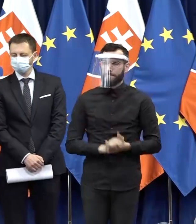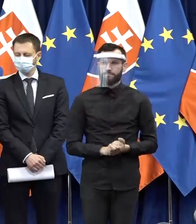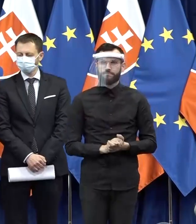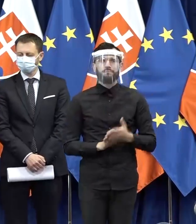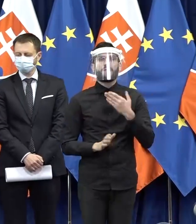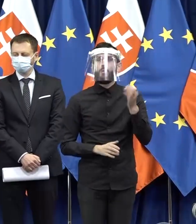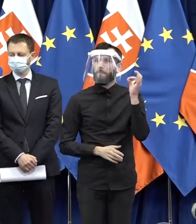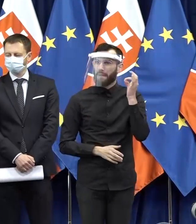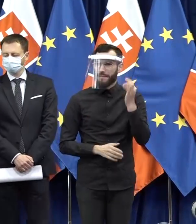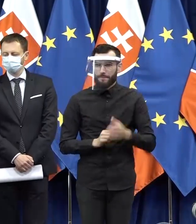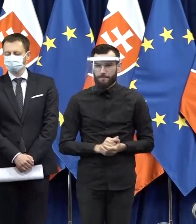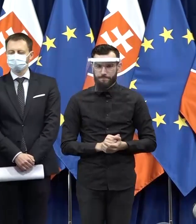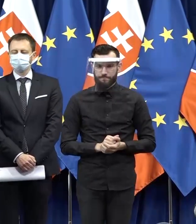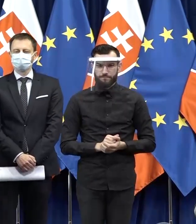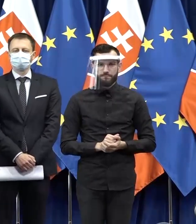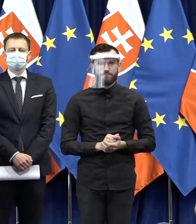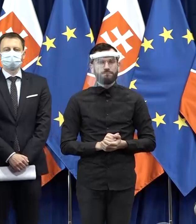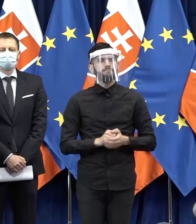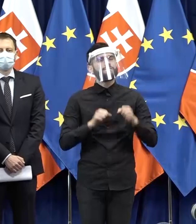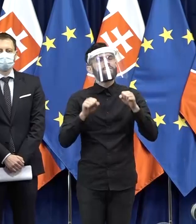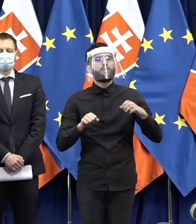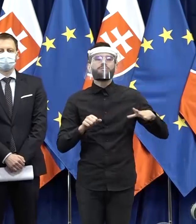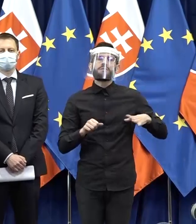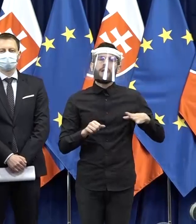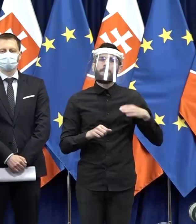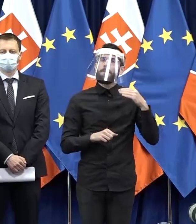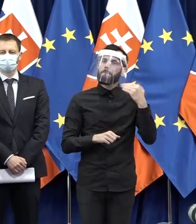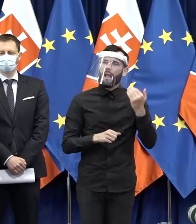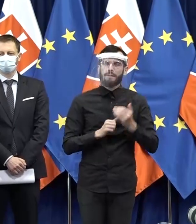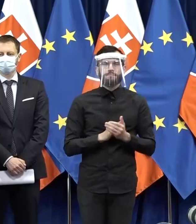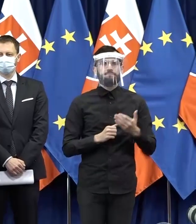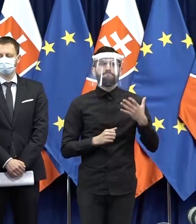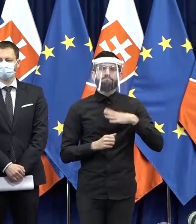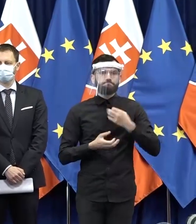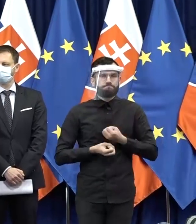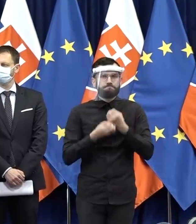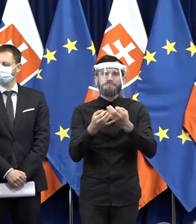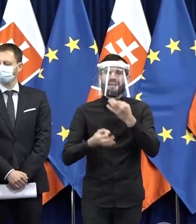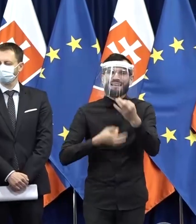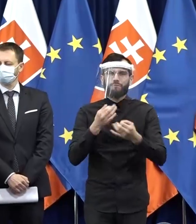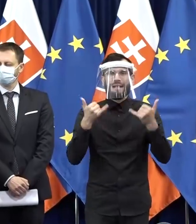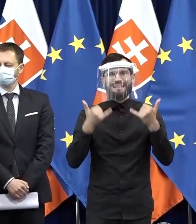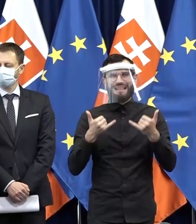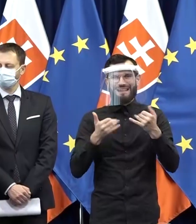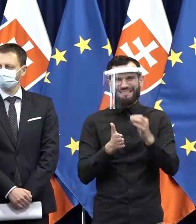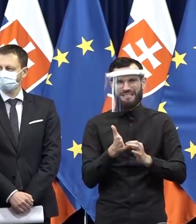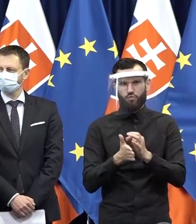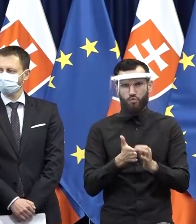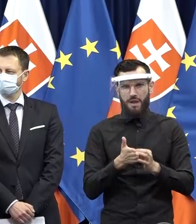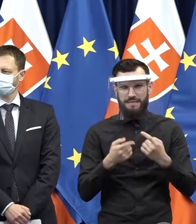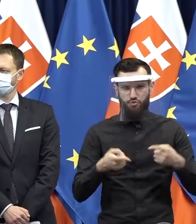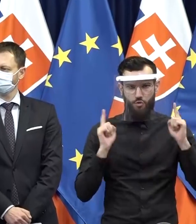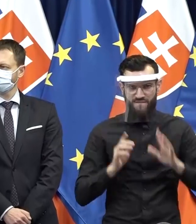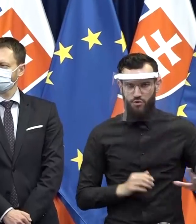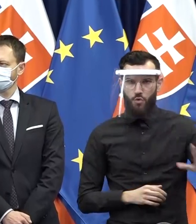Ďakujem veľmi pekne. Vážené dámy, vážení páni, dovolte mi, aby som vás informoval o aktuálnej epidemiologickej situácii na